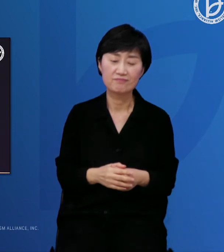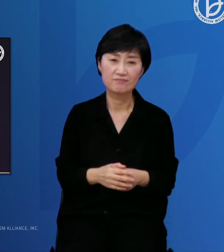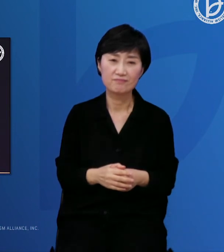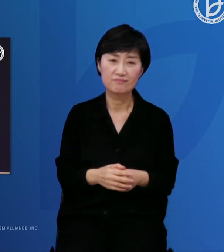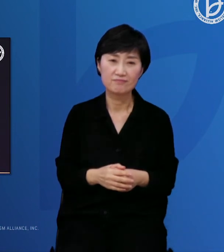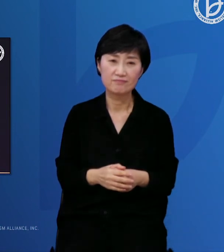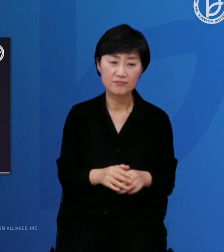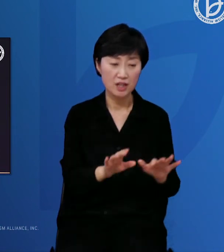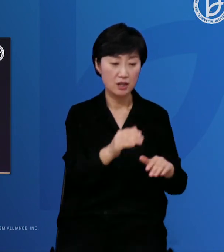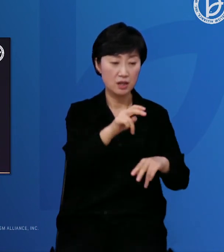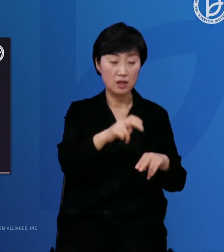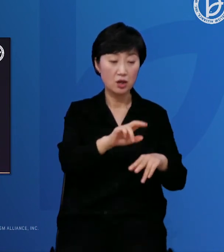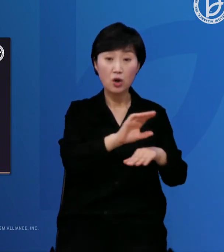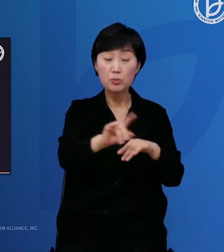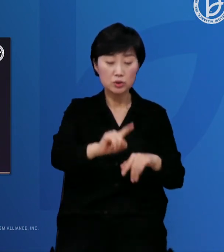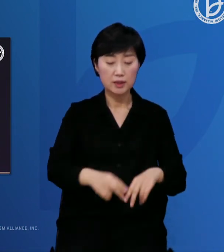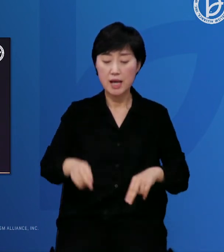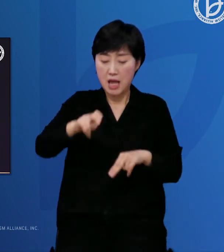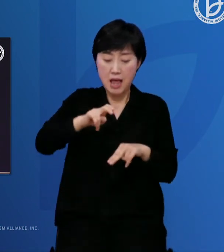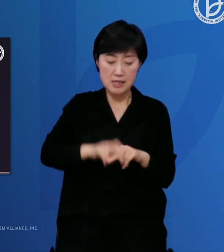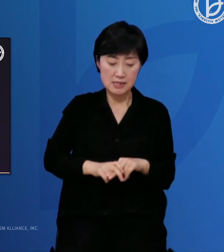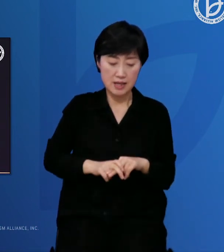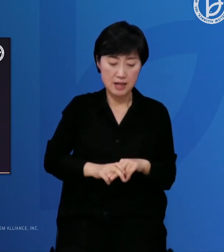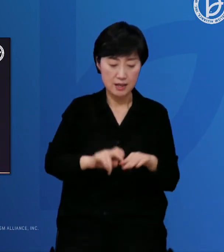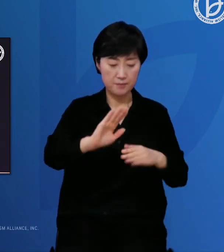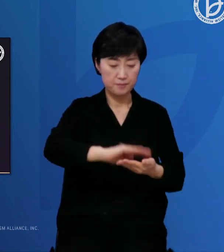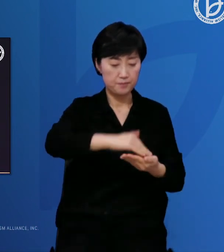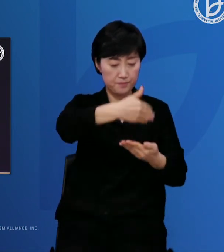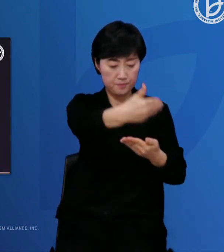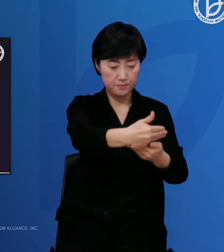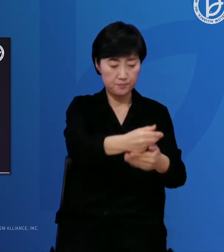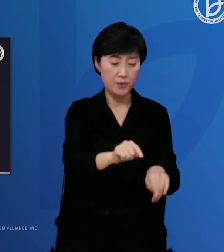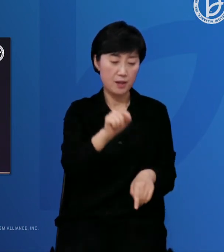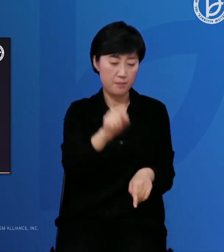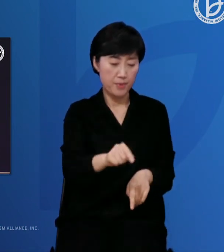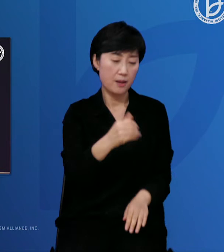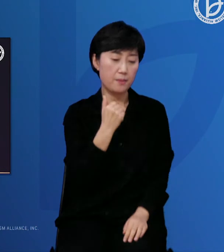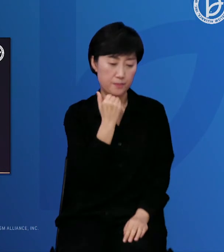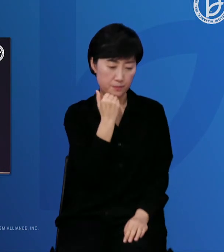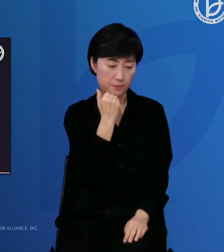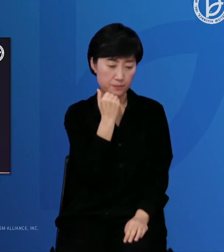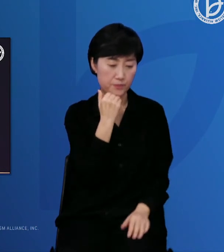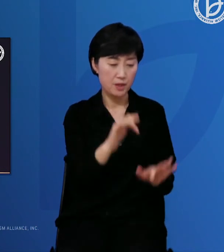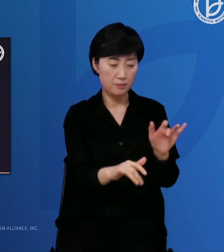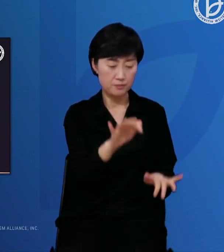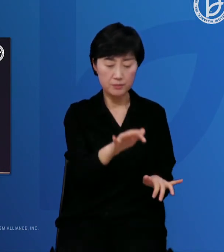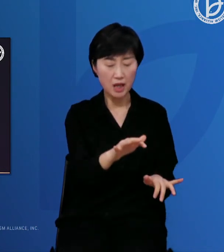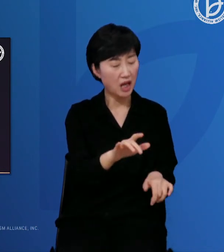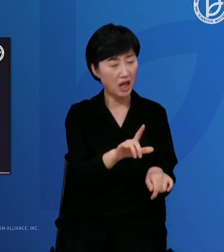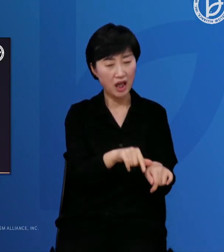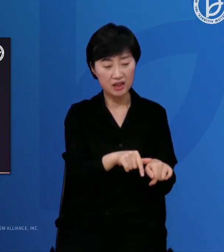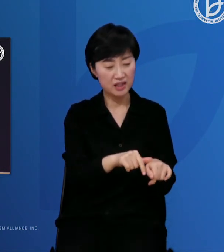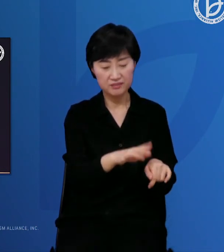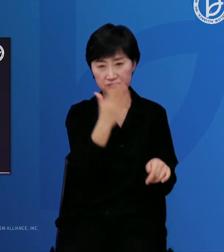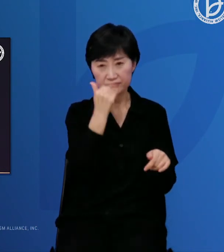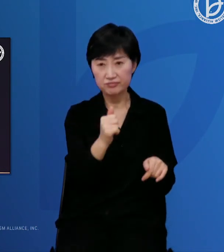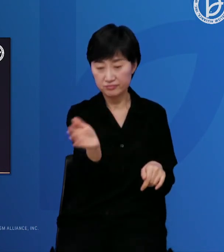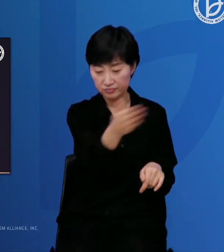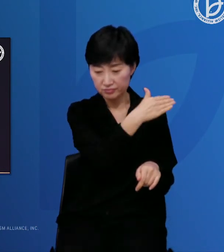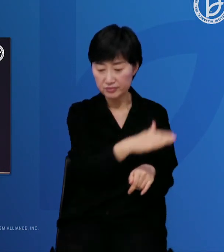for 일단 myself. 컴퓨터는 앉아야 되니까 이거는 서서도 돼요. And with the laptop, I need to find some place to sit, but with just the papers, I can just write anywhere I